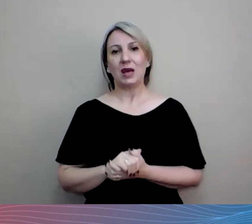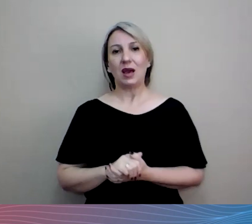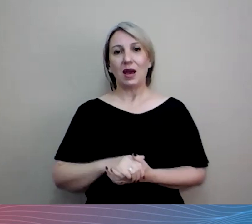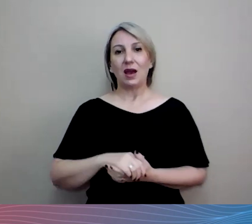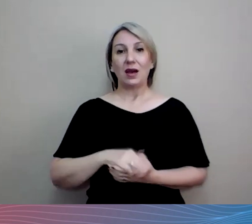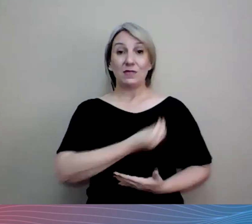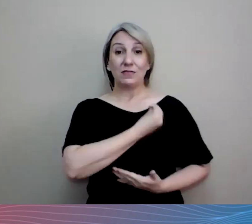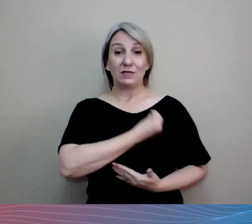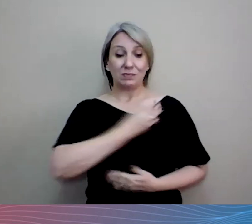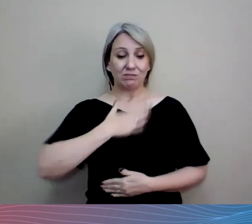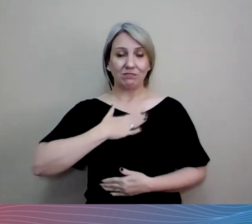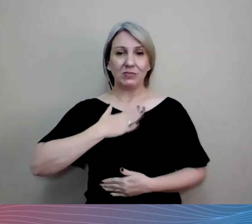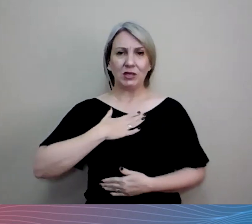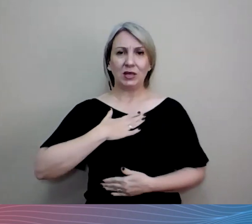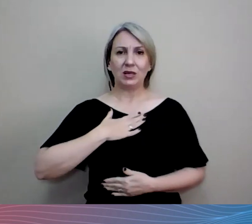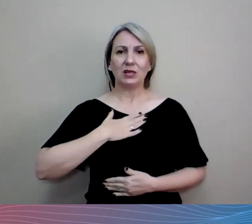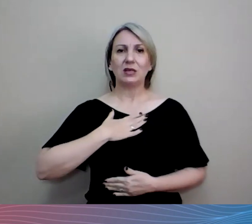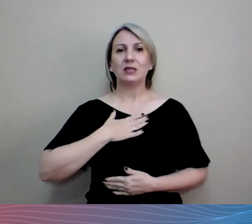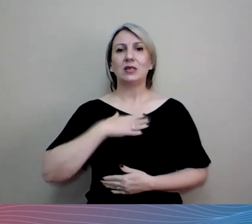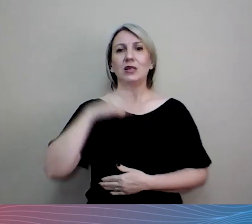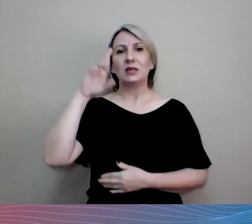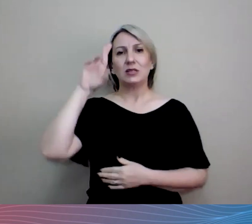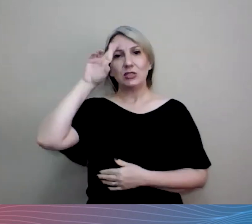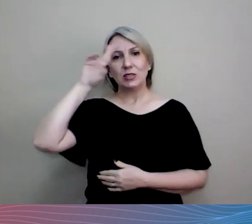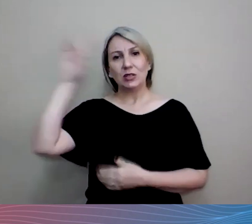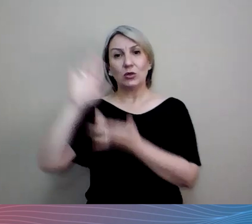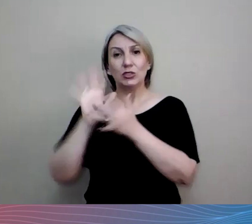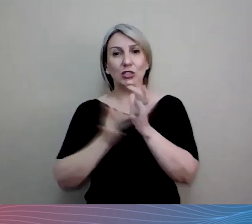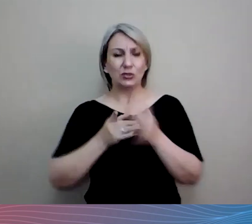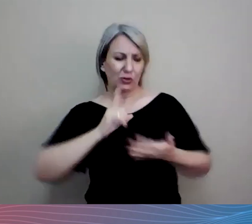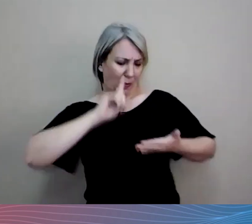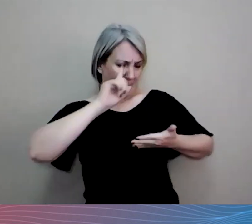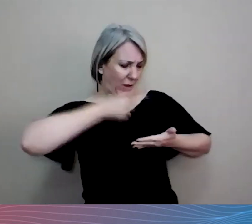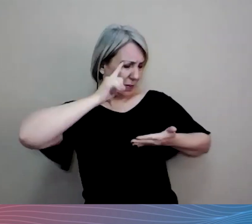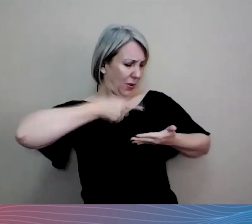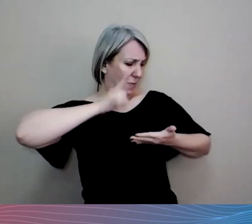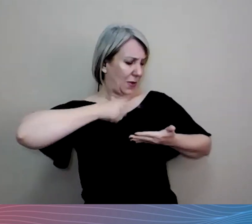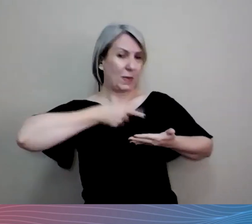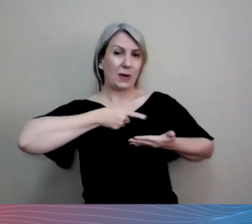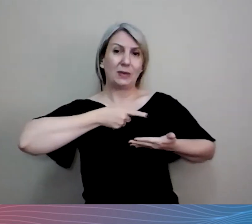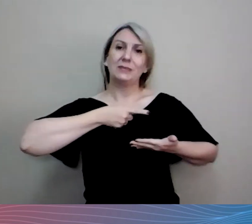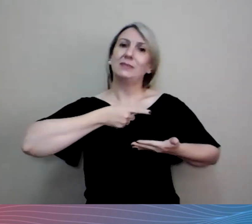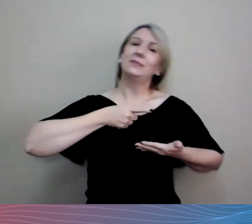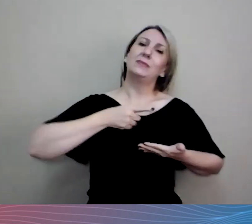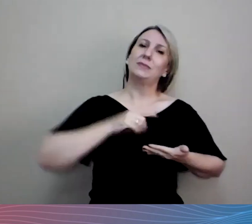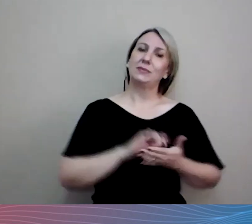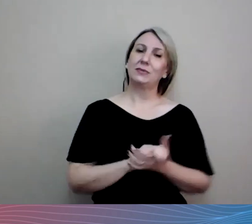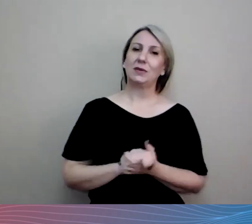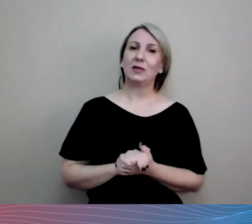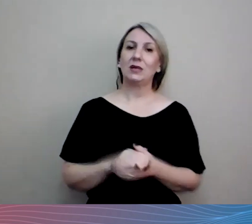é isso. Então, com essa postura, Paulo então roga-nos, tá, que andeis de